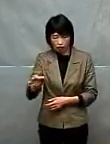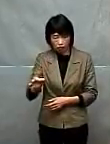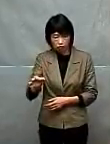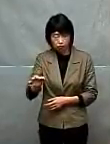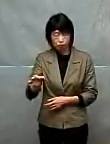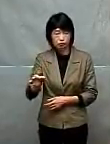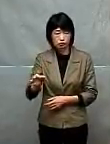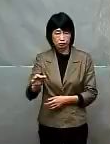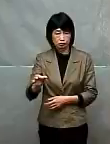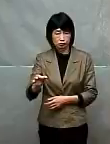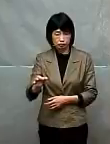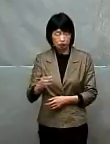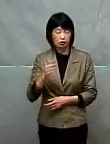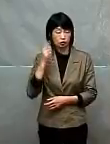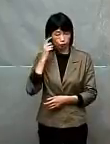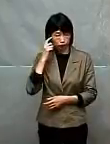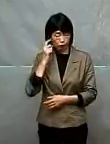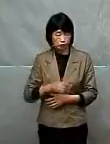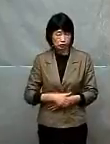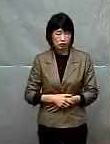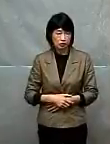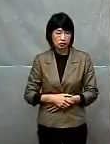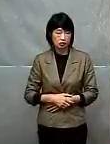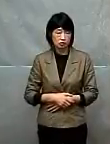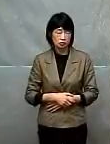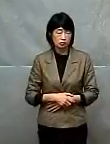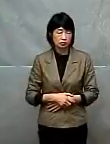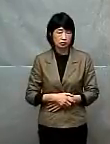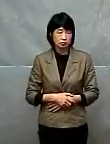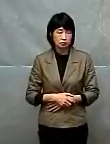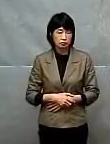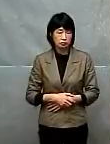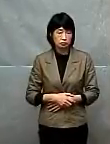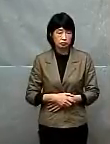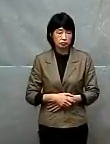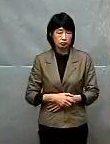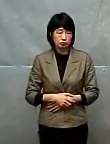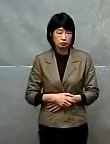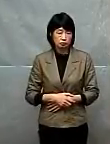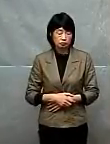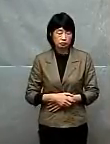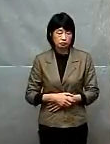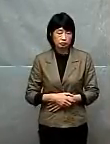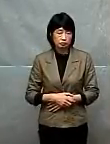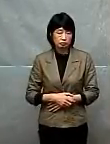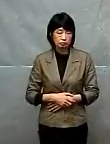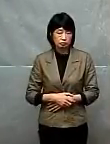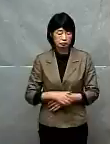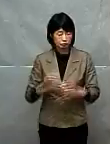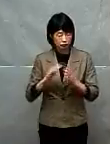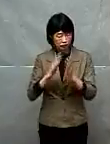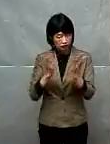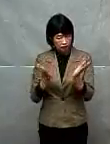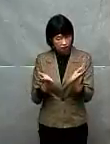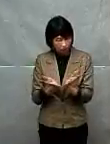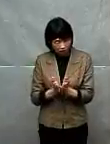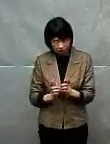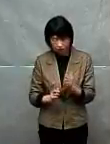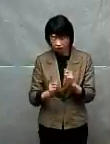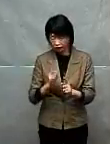ということでありますので、 完全というかどうかそこまでは私も言えませんけ